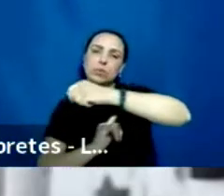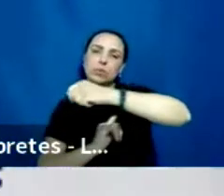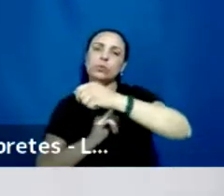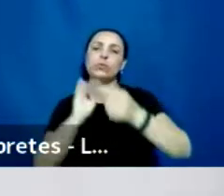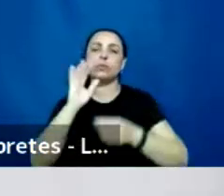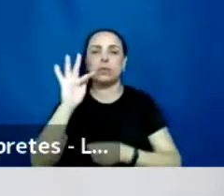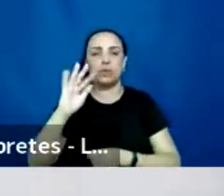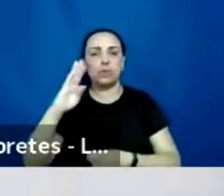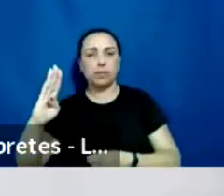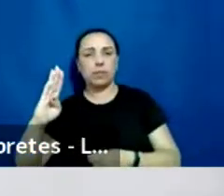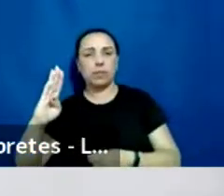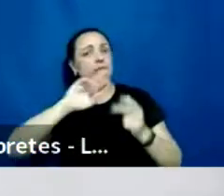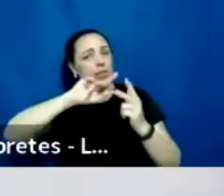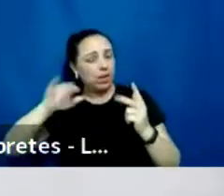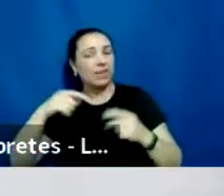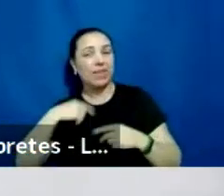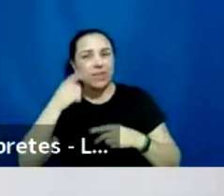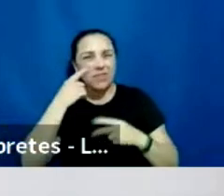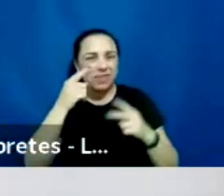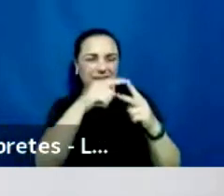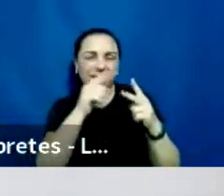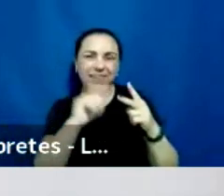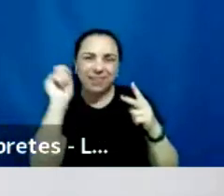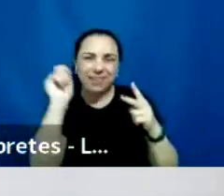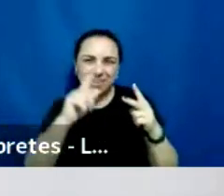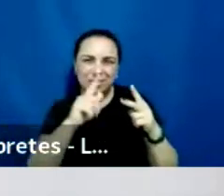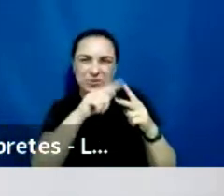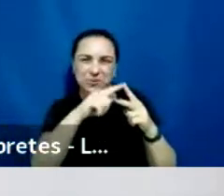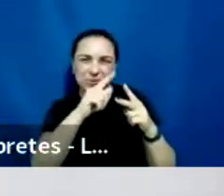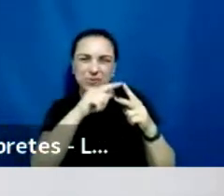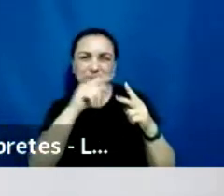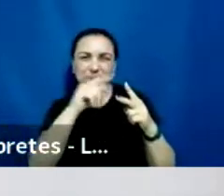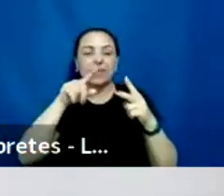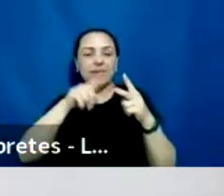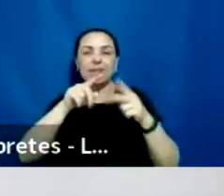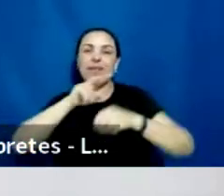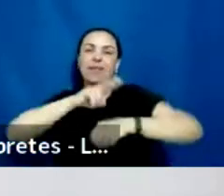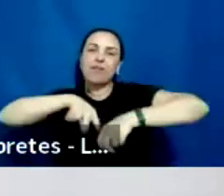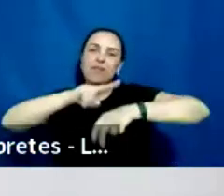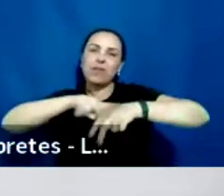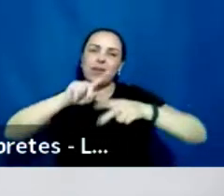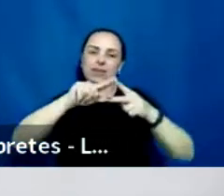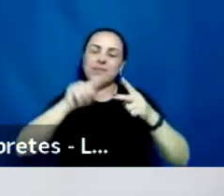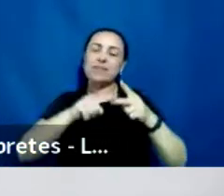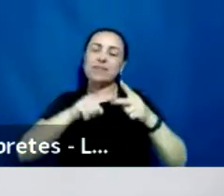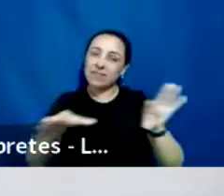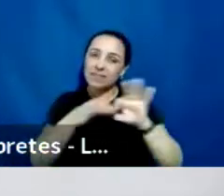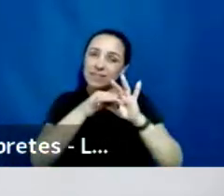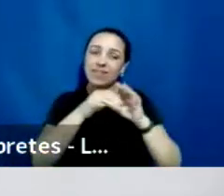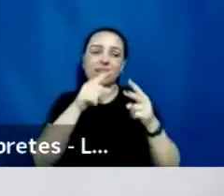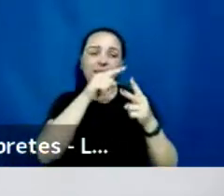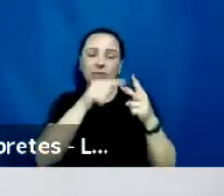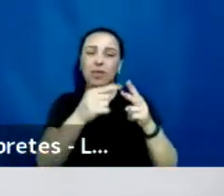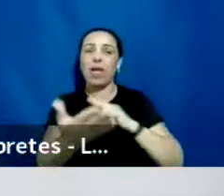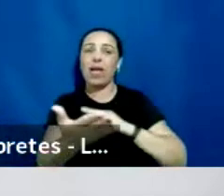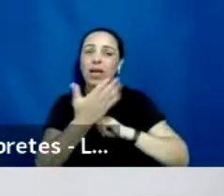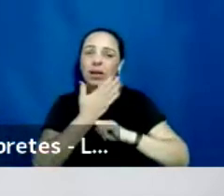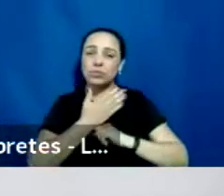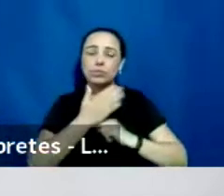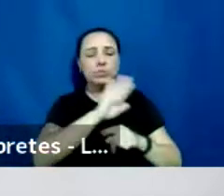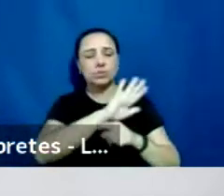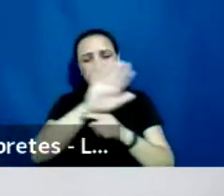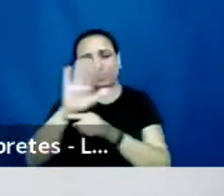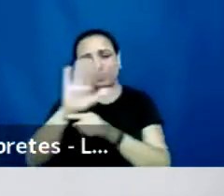mais. Então, os efeitos da nossa água magnetizada aqui, resumindo, né? Ele vai, então,